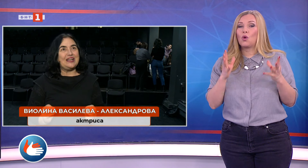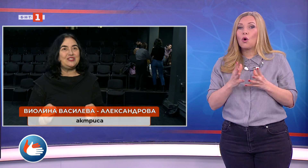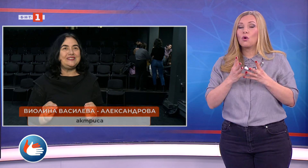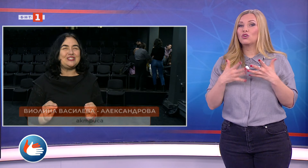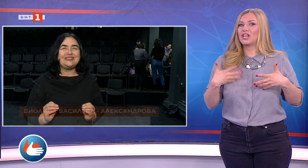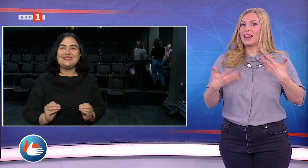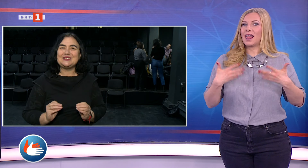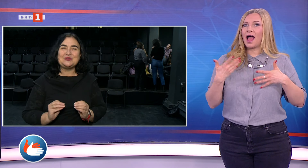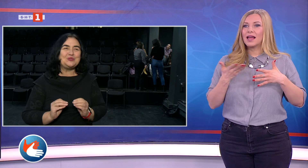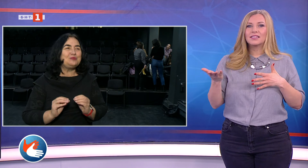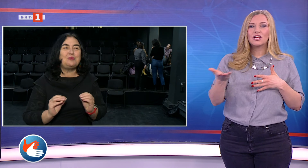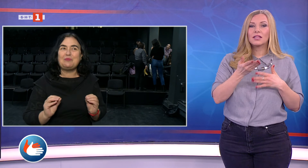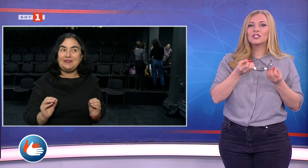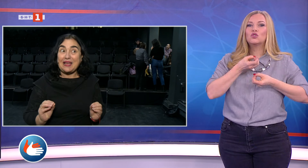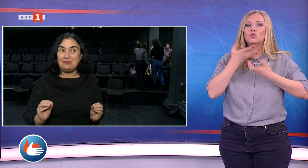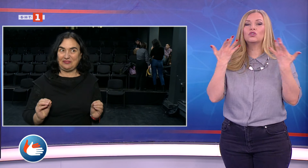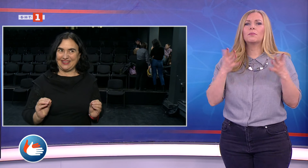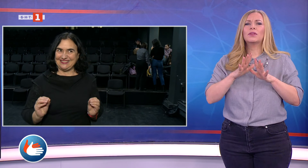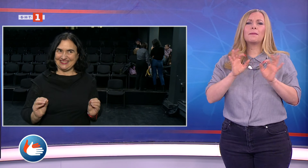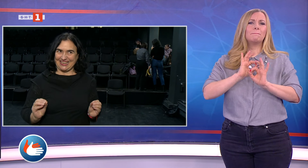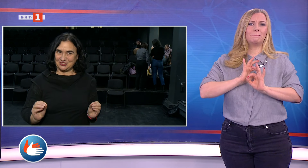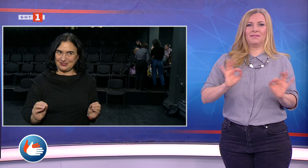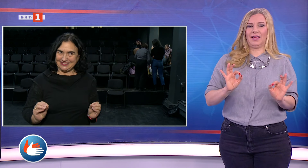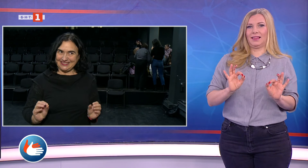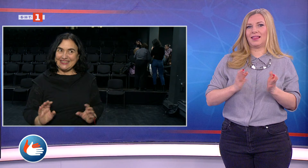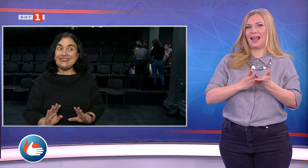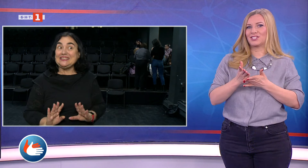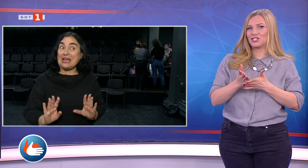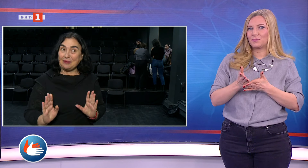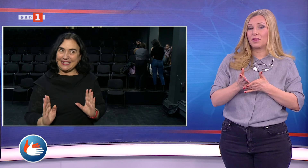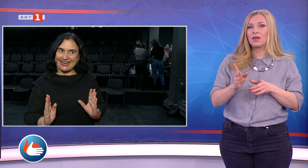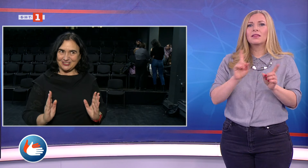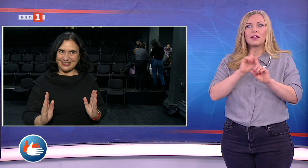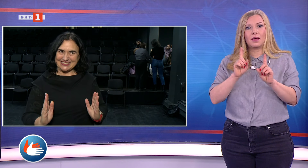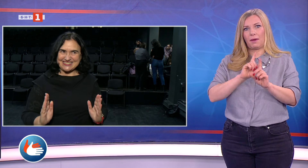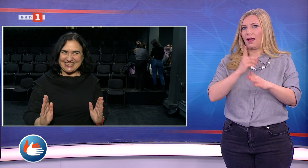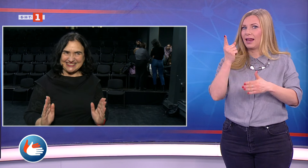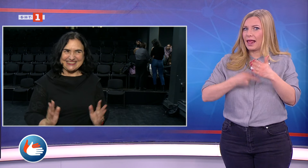желаеща нещата да се случат по най-перфектния начин, да няма грешки на сцената.